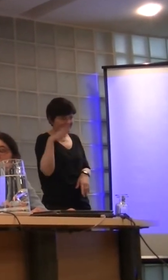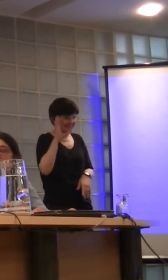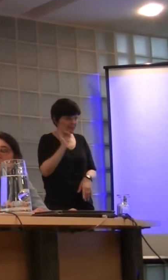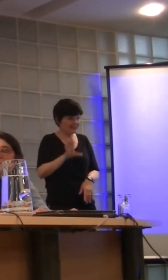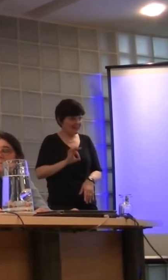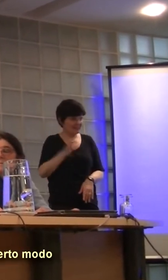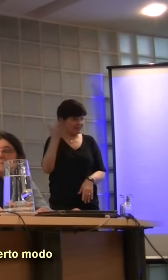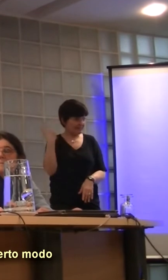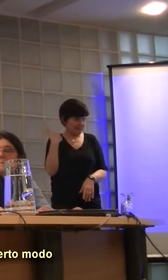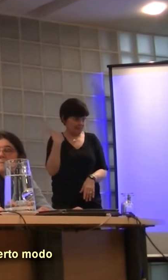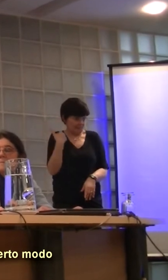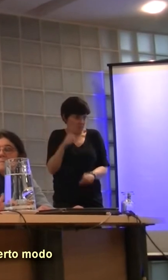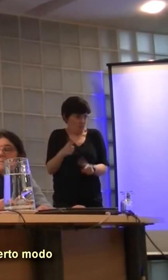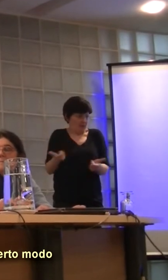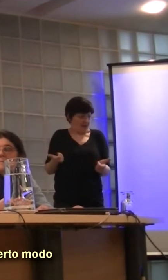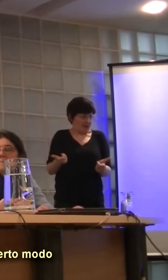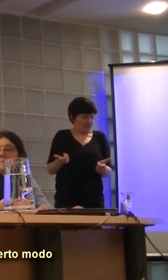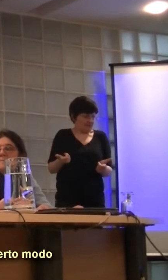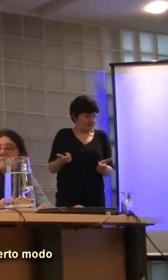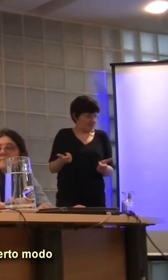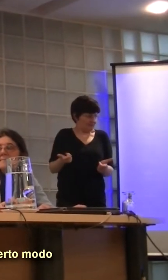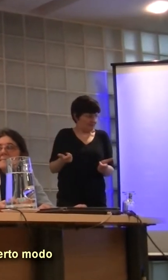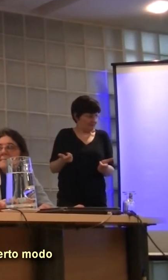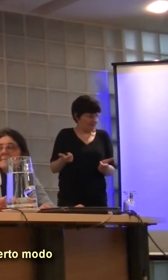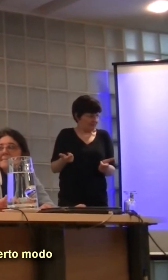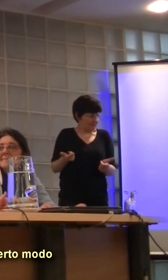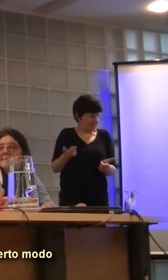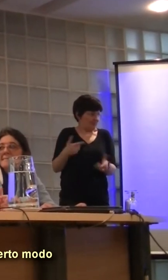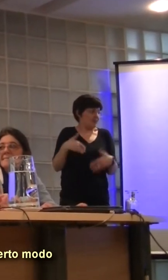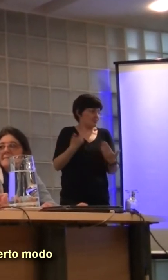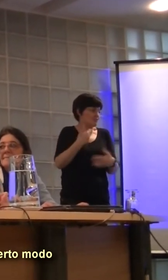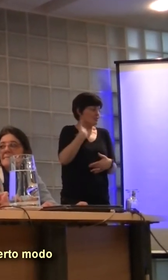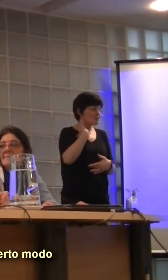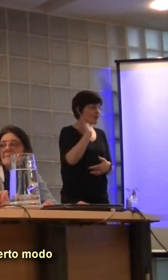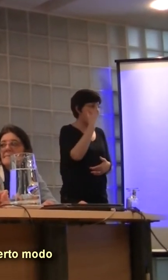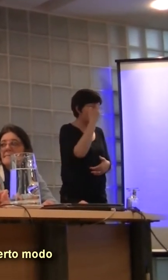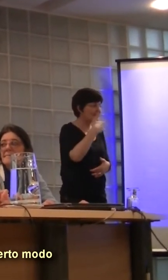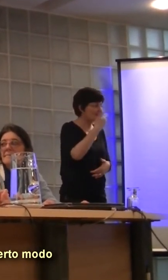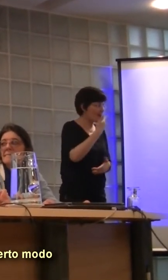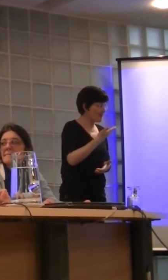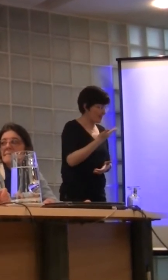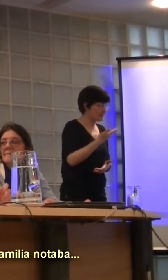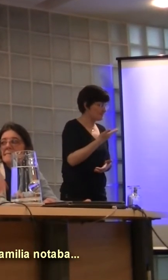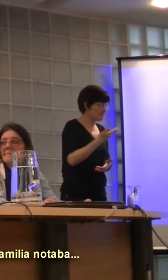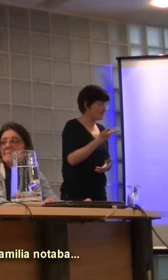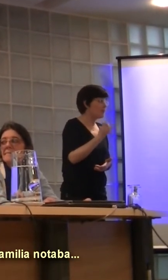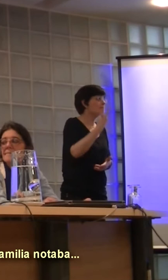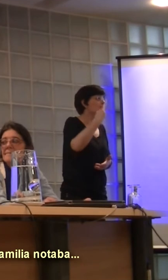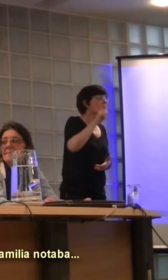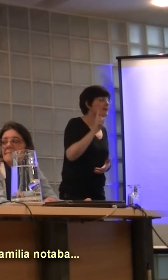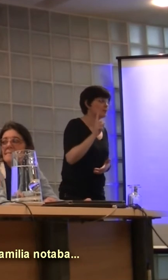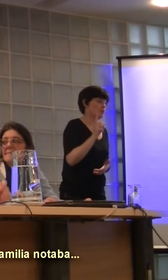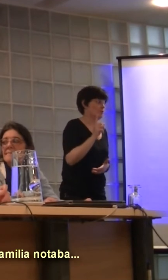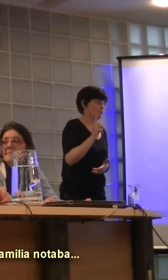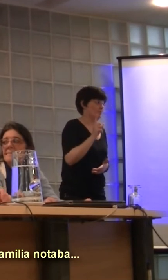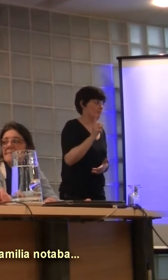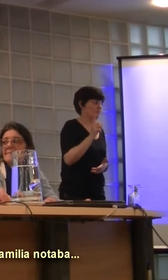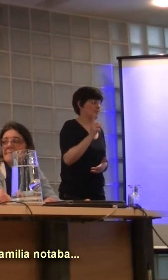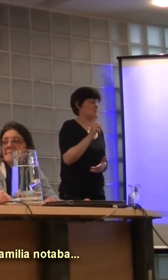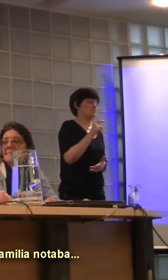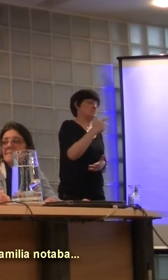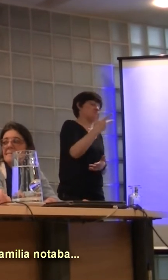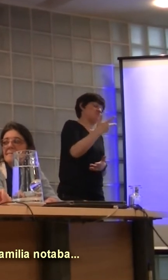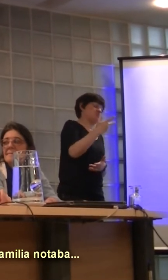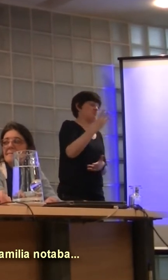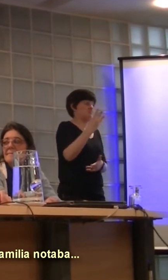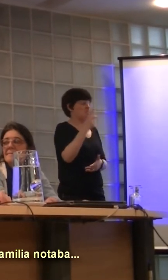no. Entonces, yo desarrollé el lenguaje, en cierto modo, pero cuando yo tenía 3 o